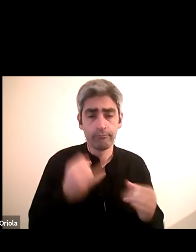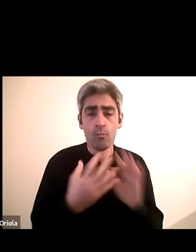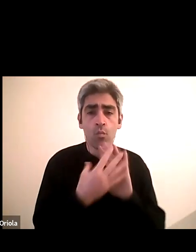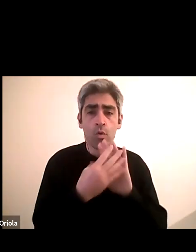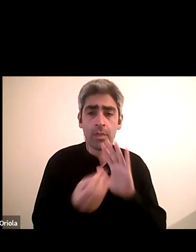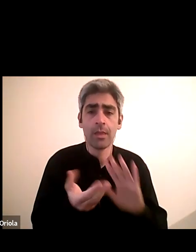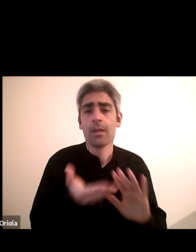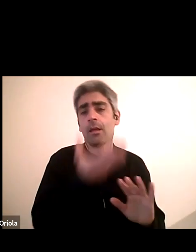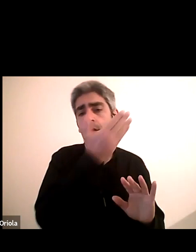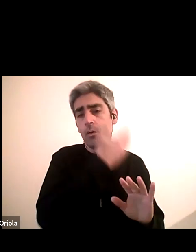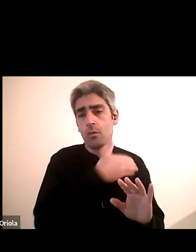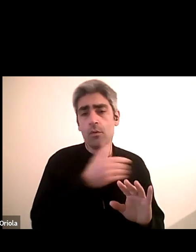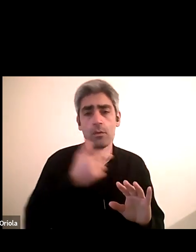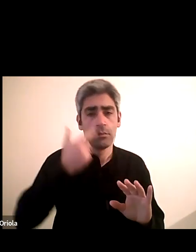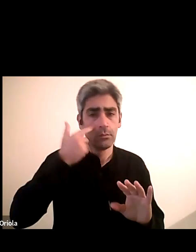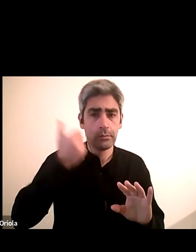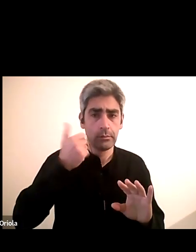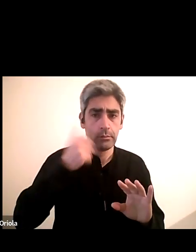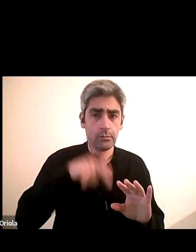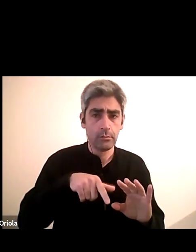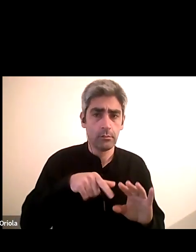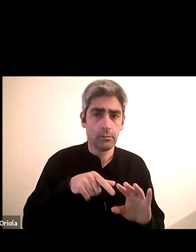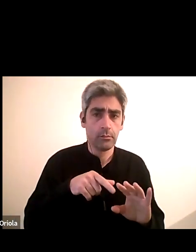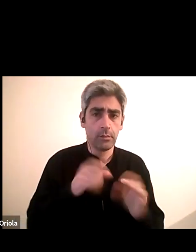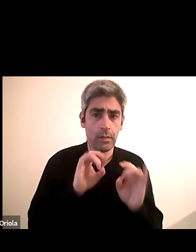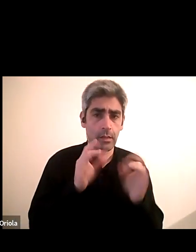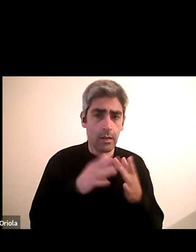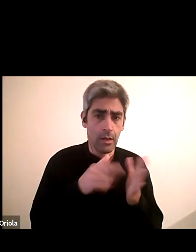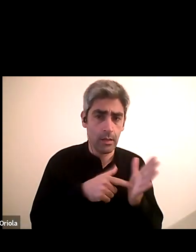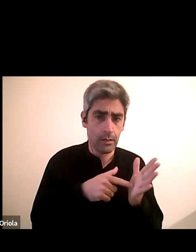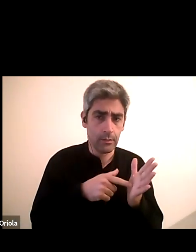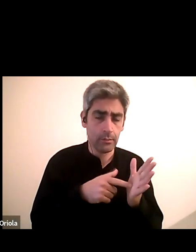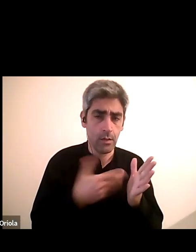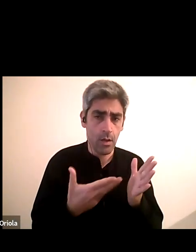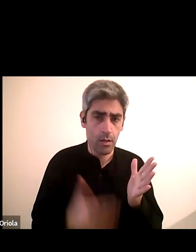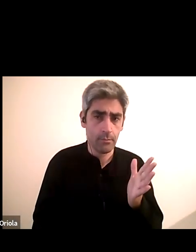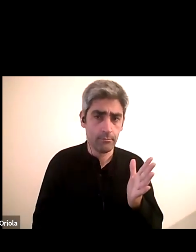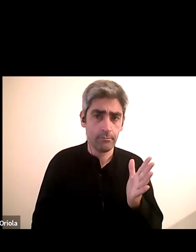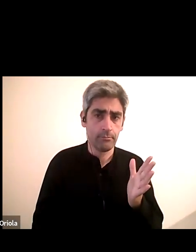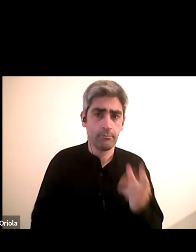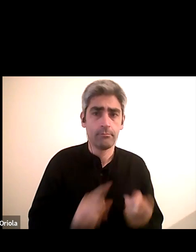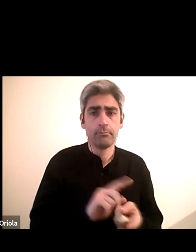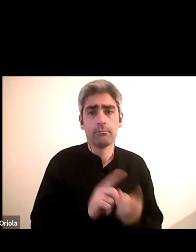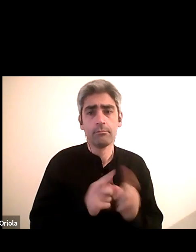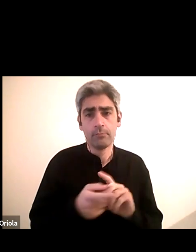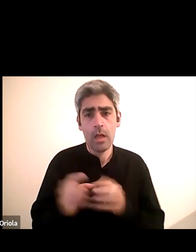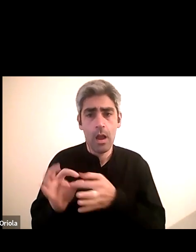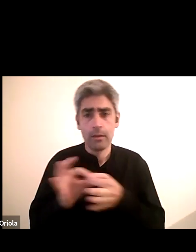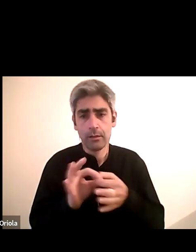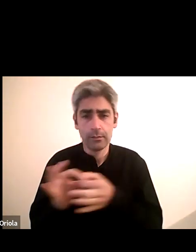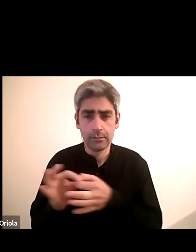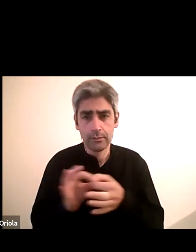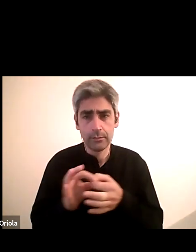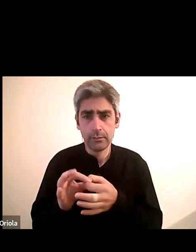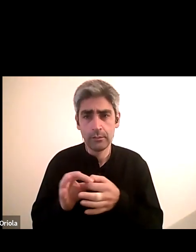modelo assente na internet para a articulação